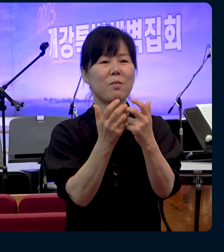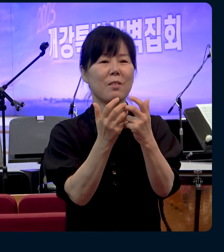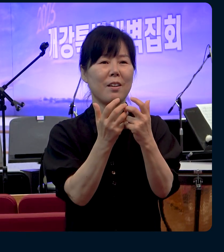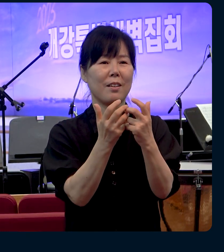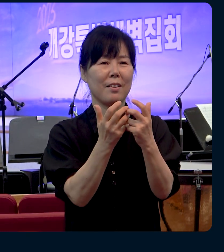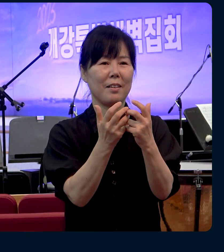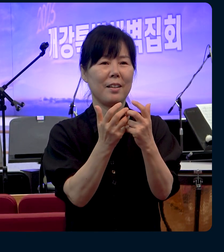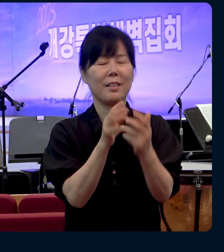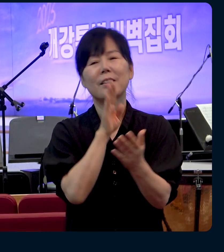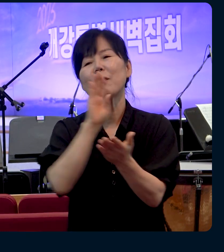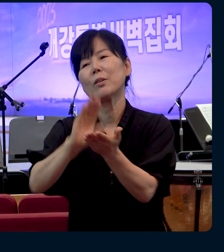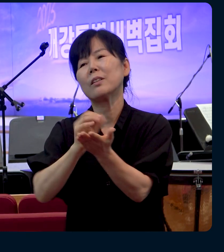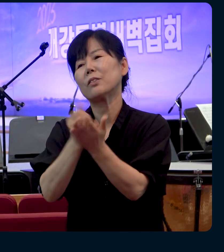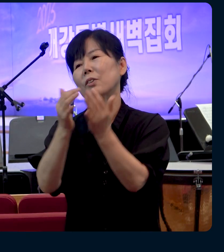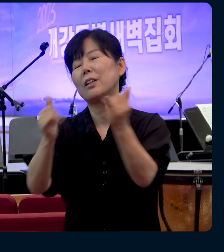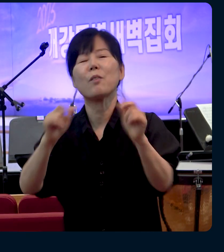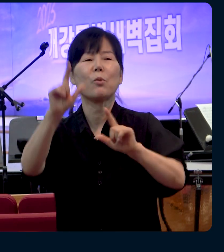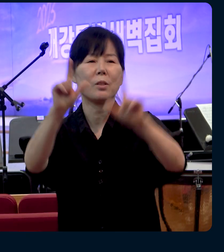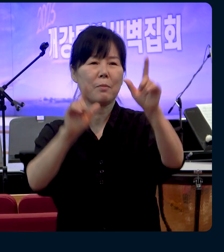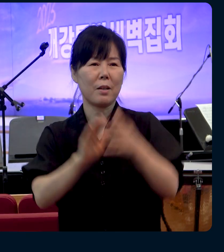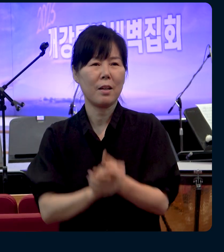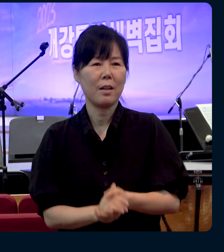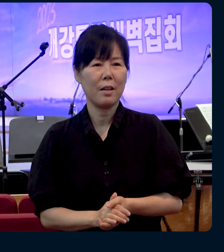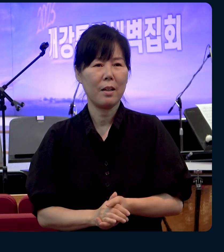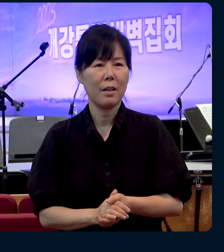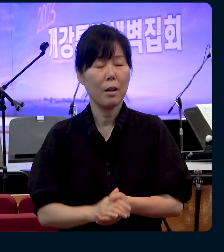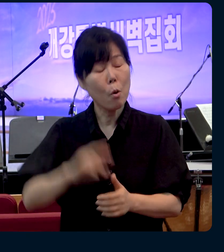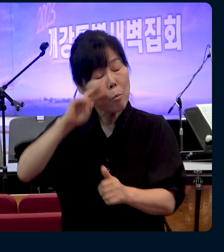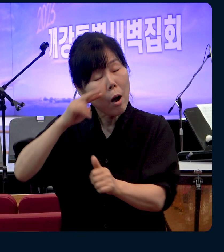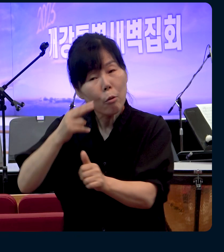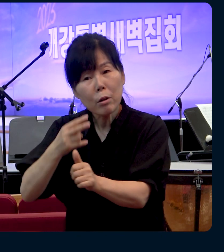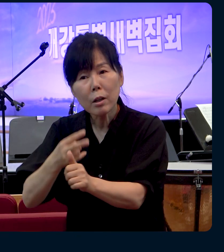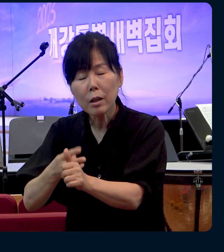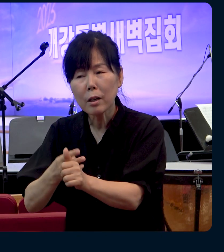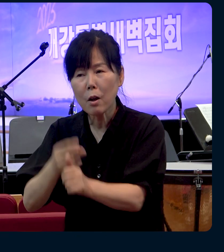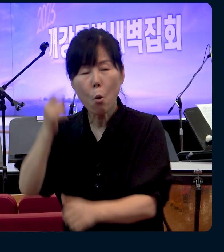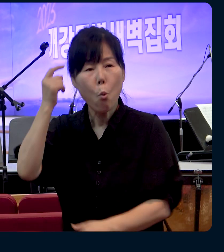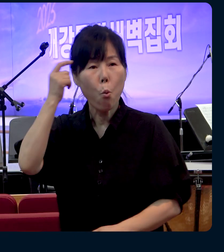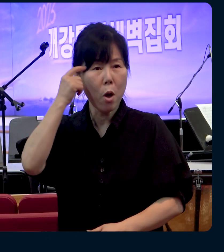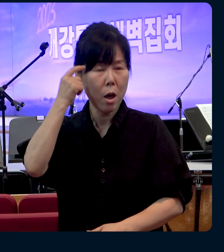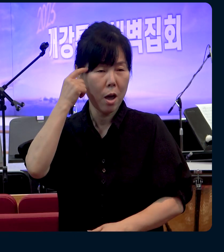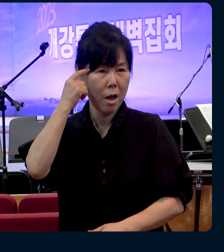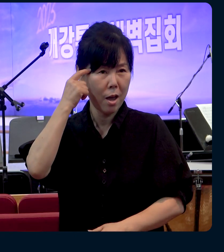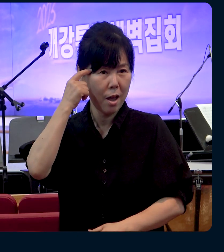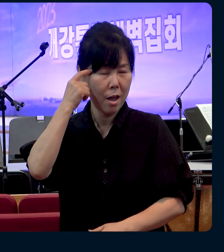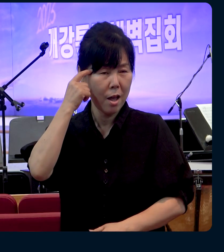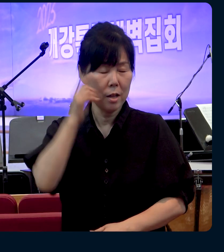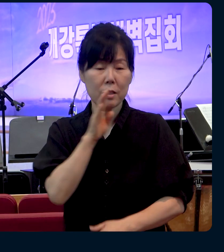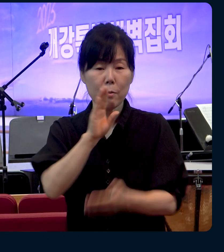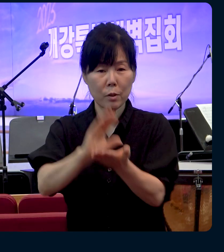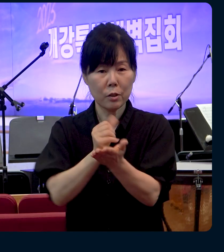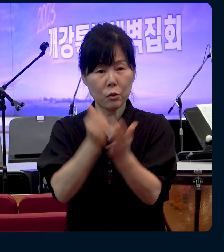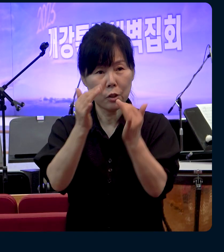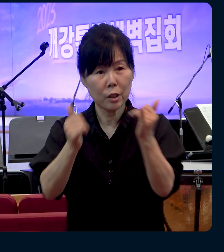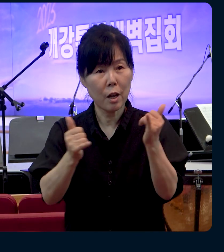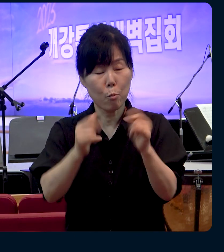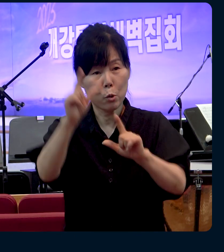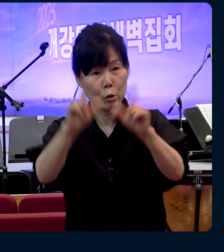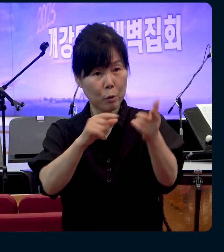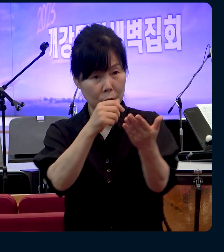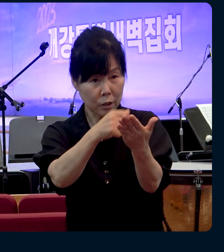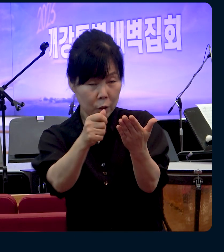가지와 잎사귀입니다. 그런데 왜 바울은 하필이면 여기서 다른 그림이 아니라 참된 그리스도의 스케치를